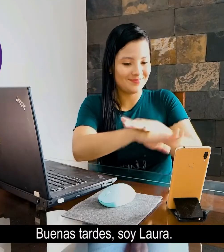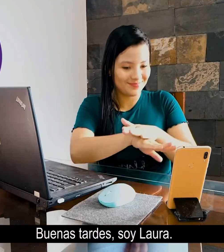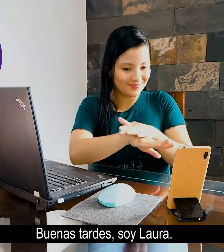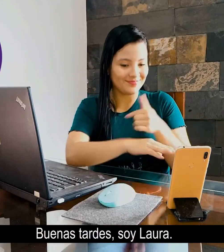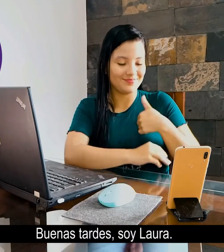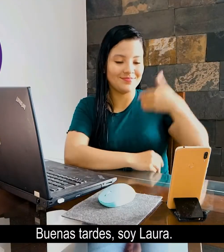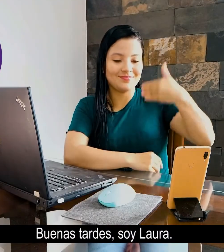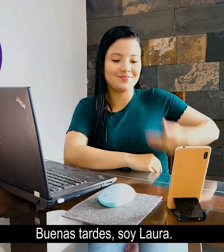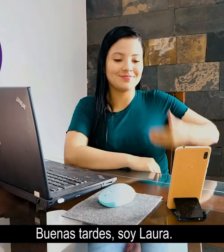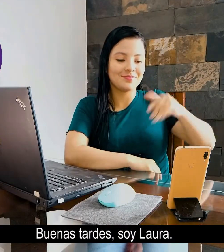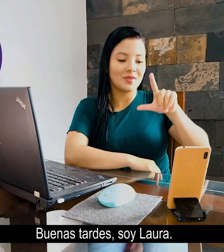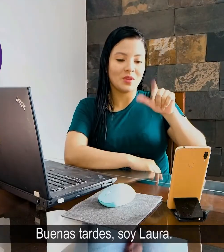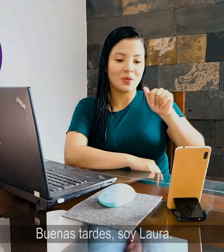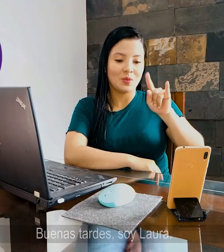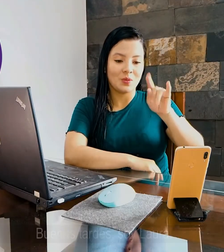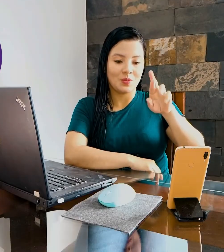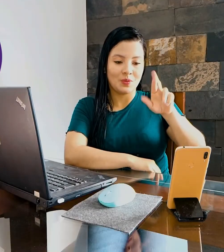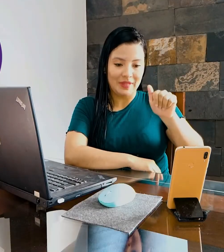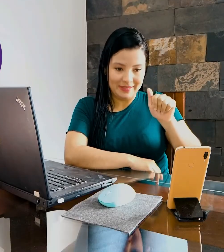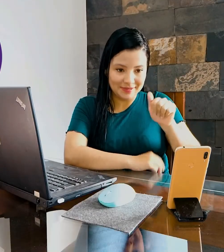Buenas tardes, soy Laura.